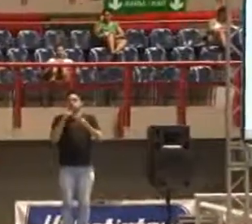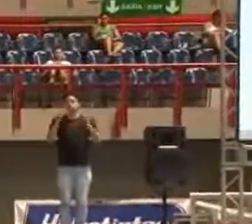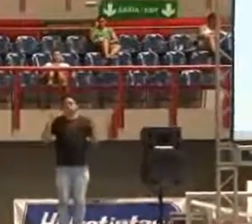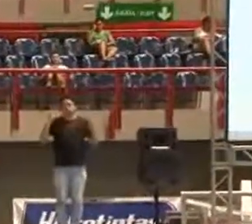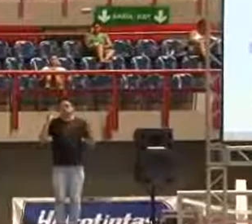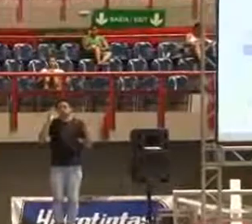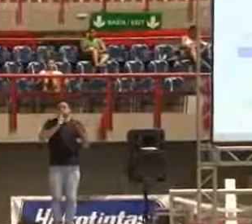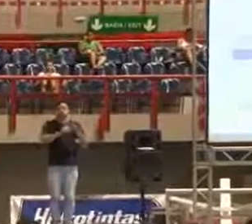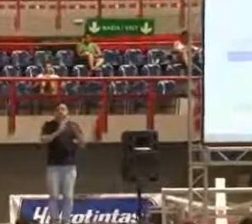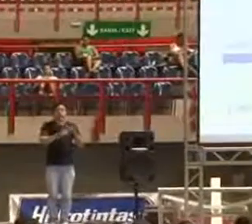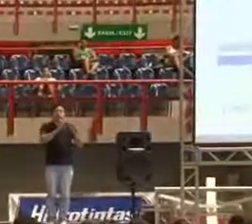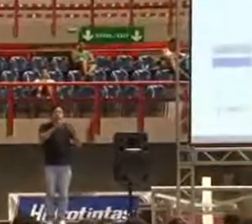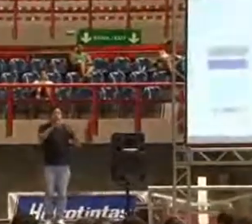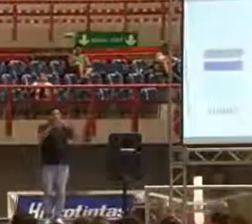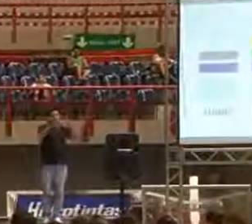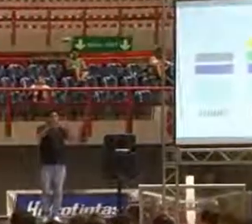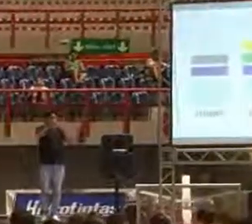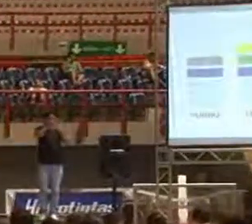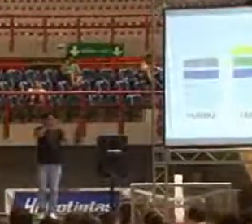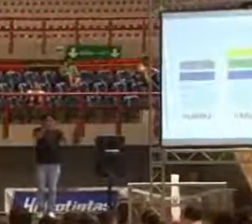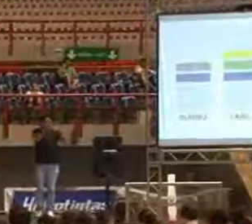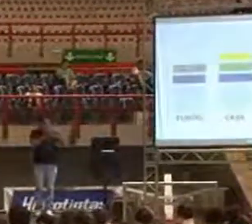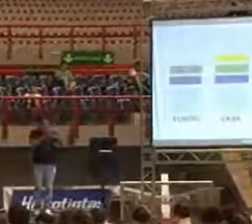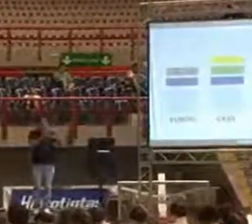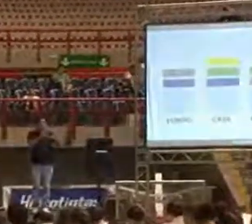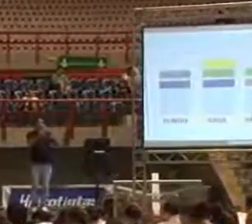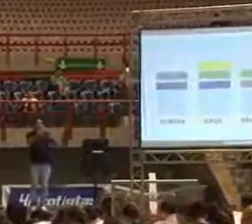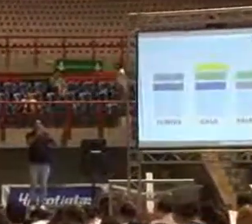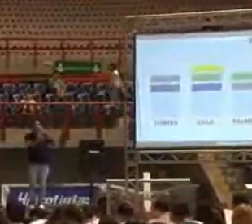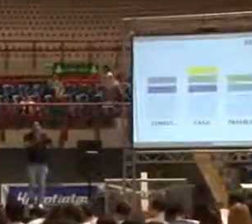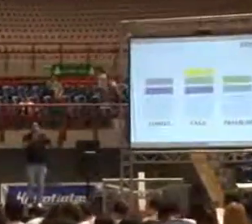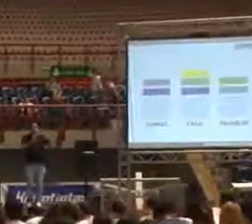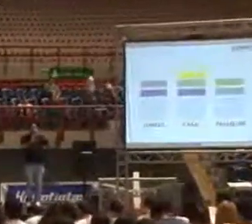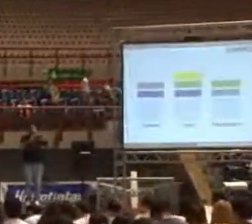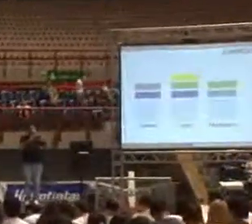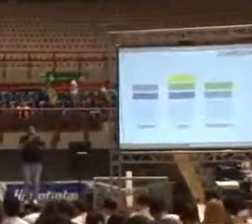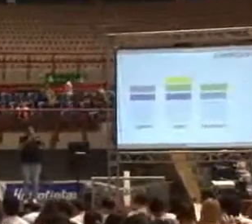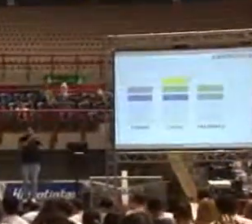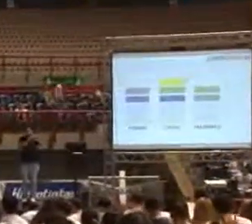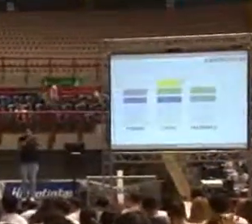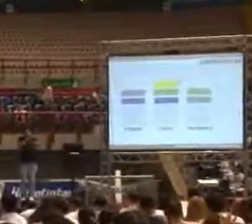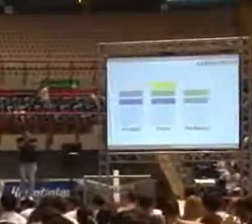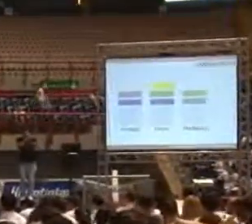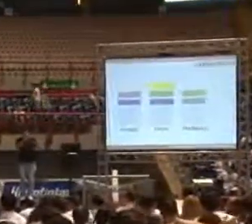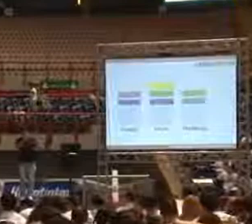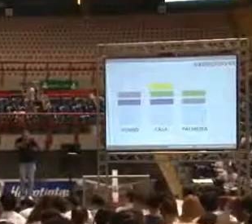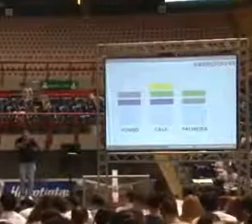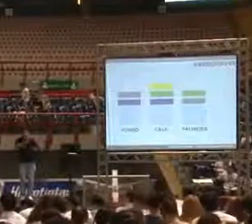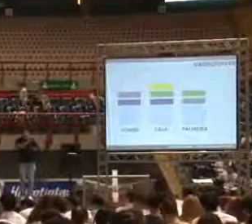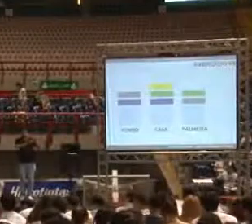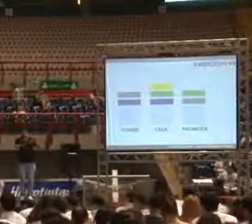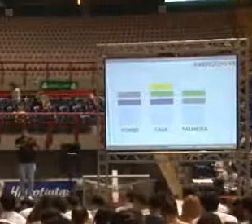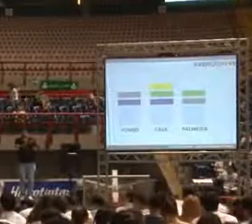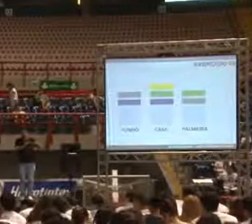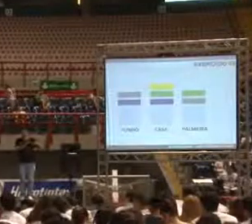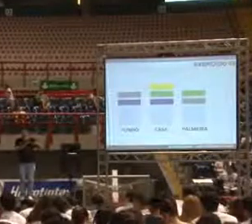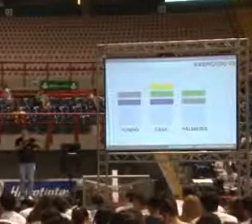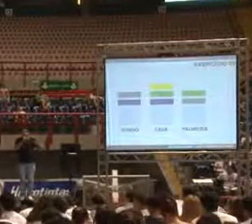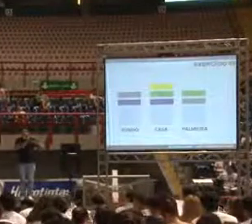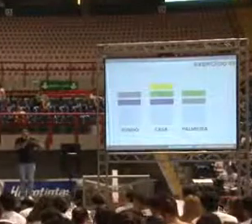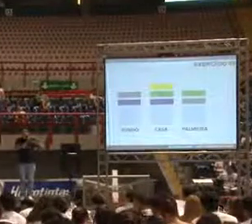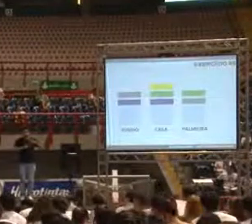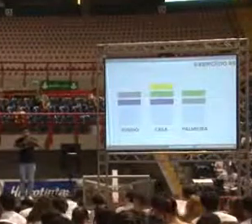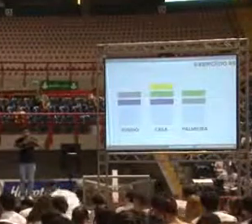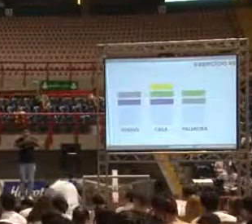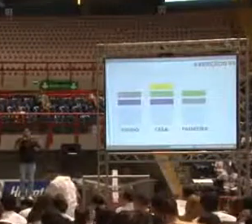né? E se o fundo da garrafa for azul, você pode pintar alguma coisa de azul? Não, não é